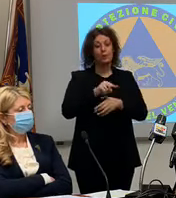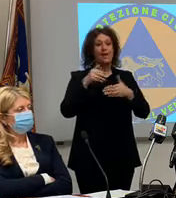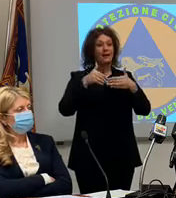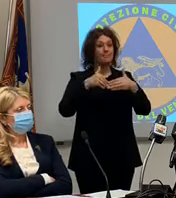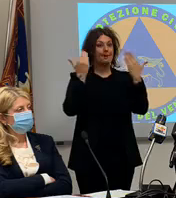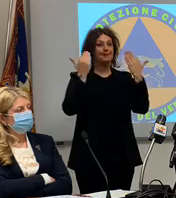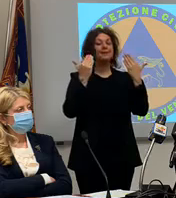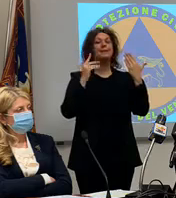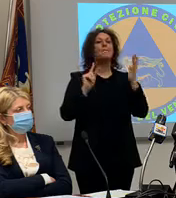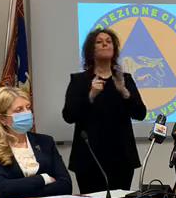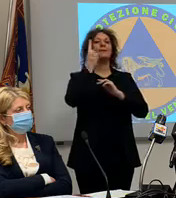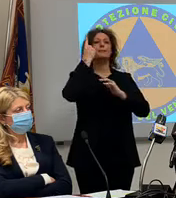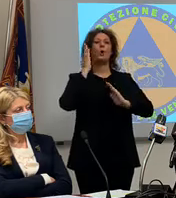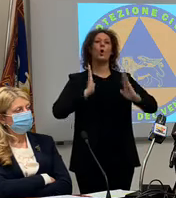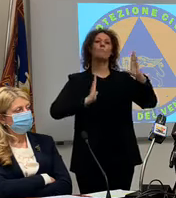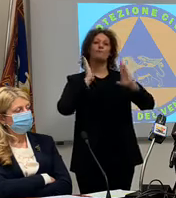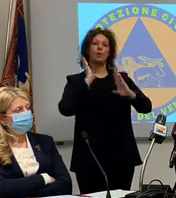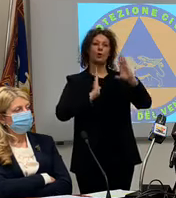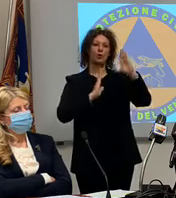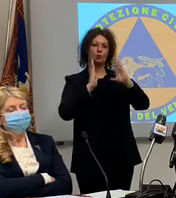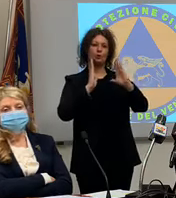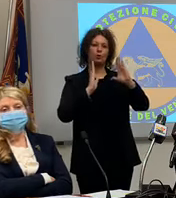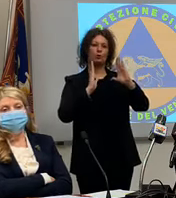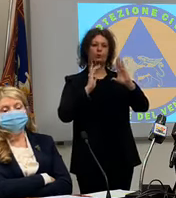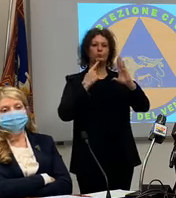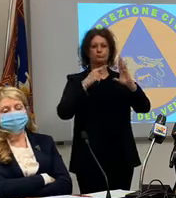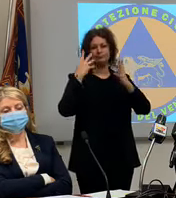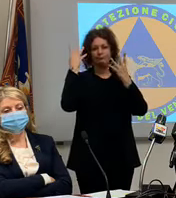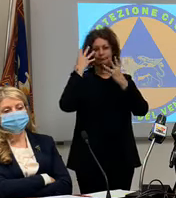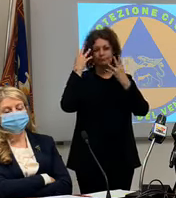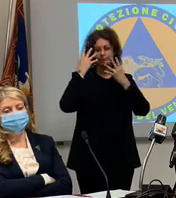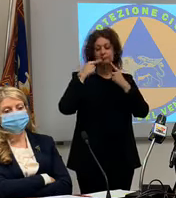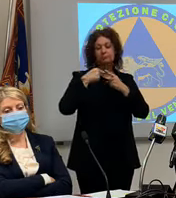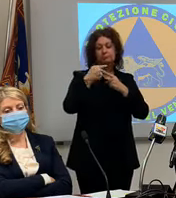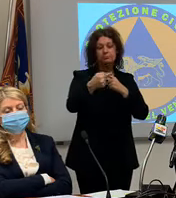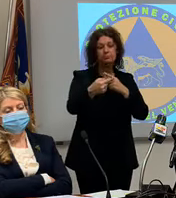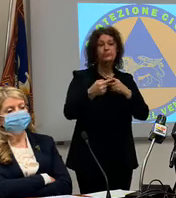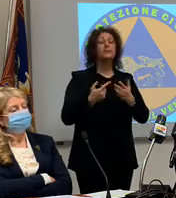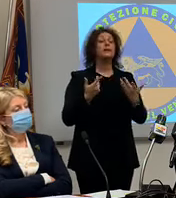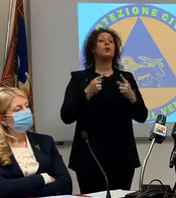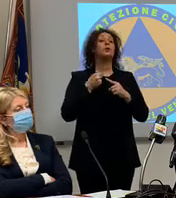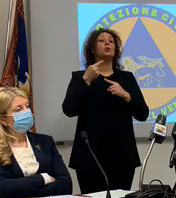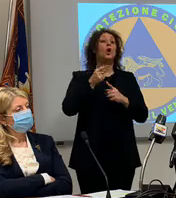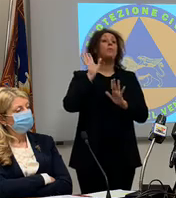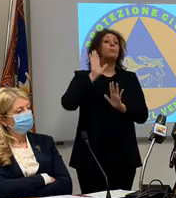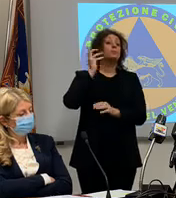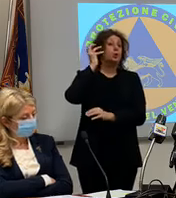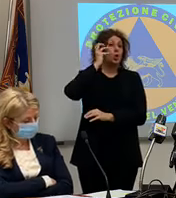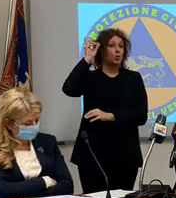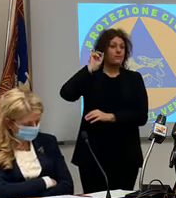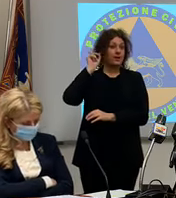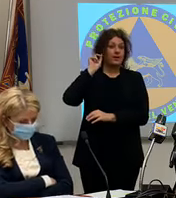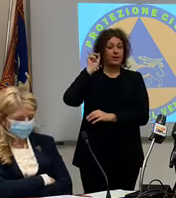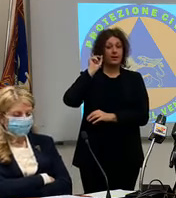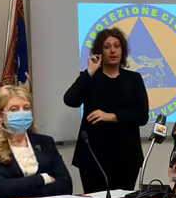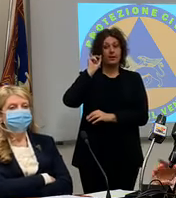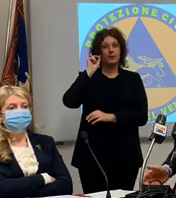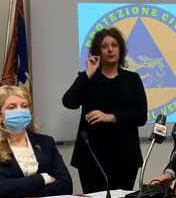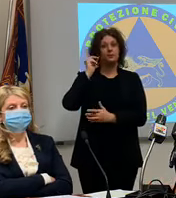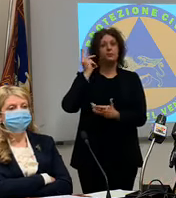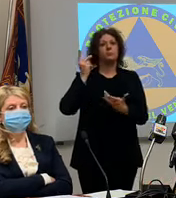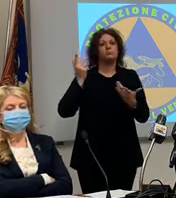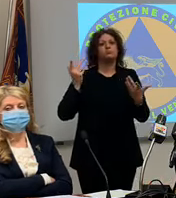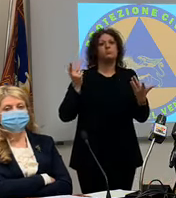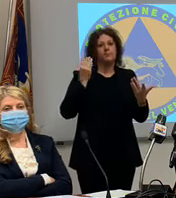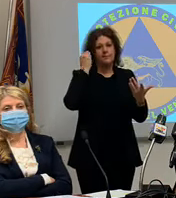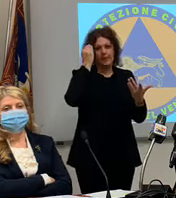primo confronto per eventuali ragionamenti Dopodiché il governo avrà immagino notte tempo